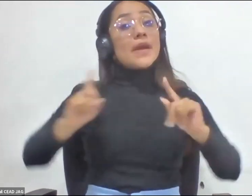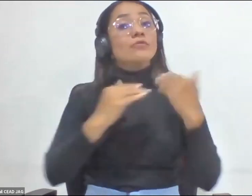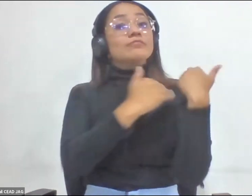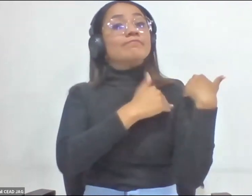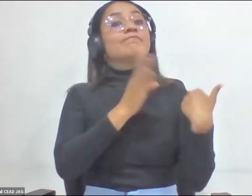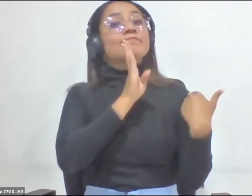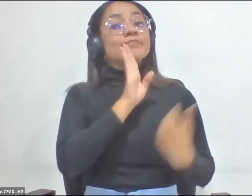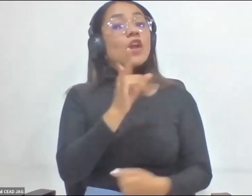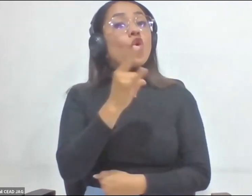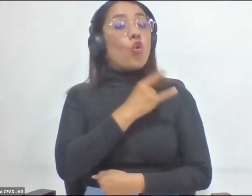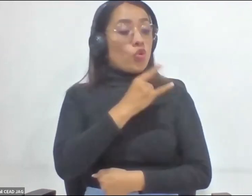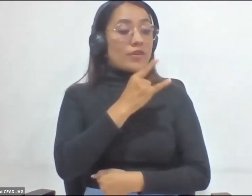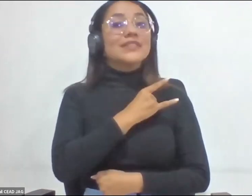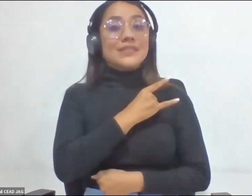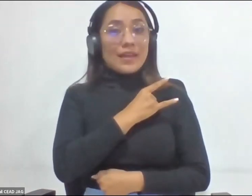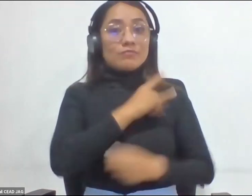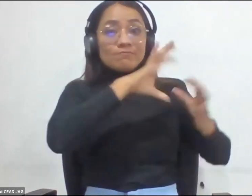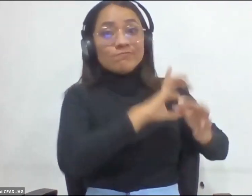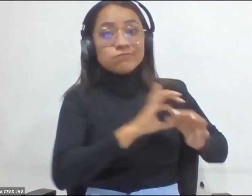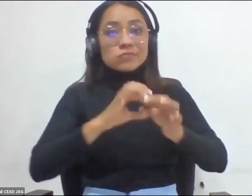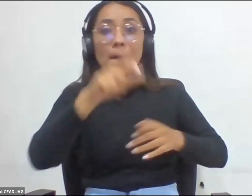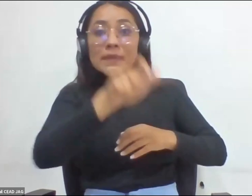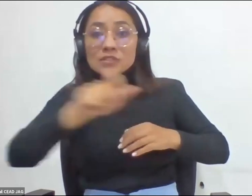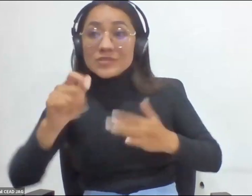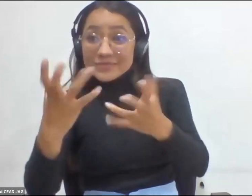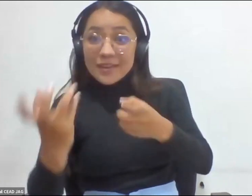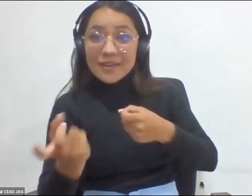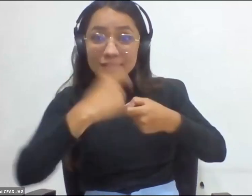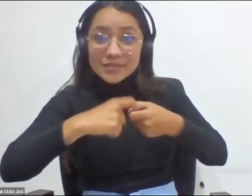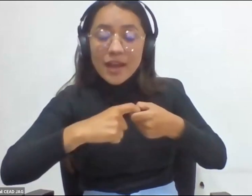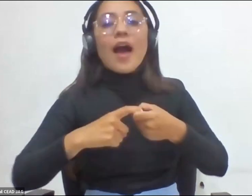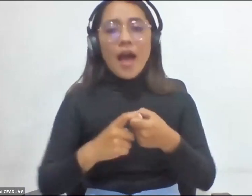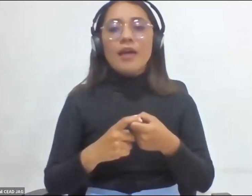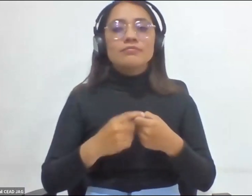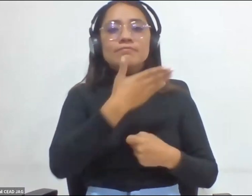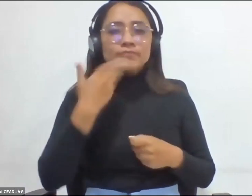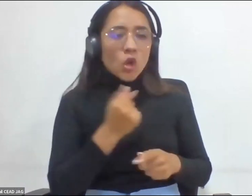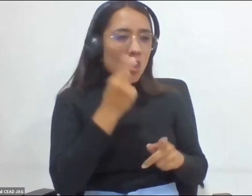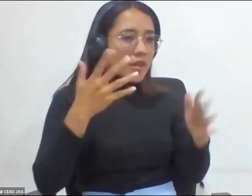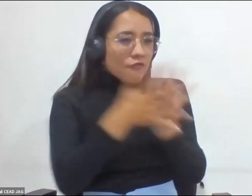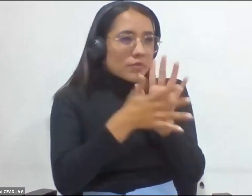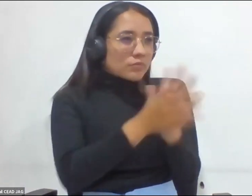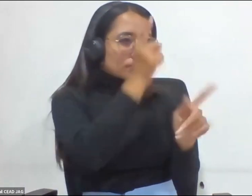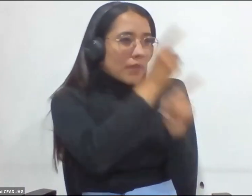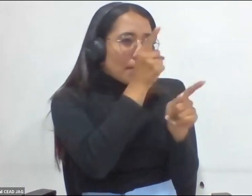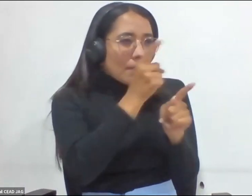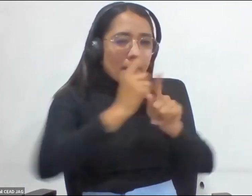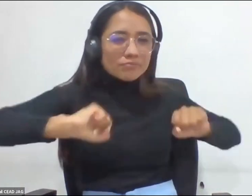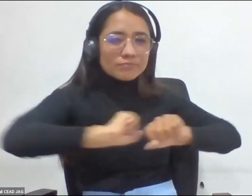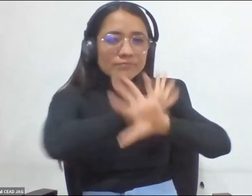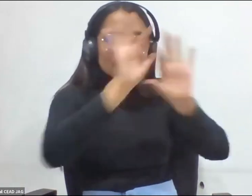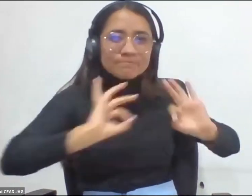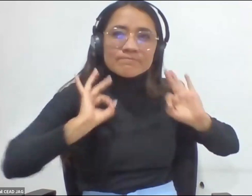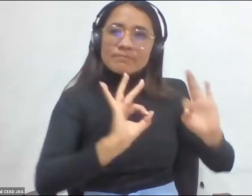de la universidad en conjunto con nuestros aspirantes entregar esta información veraz Clara para que de esta misma manera